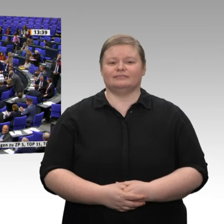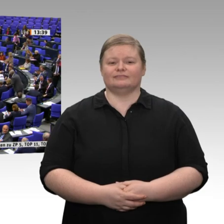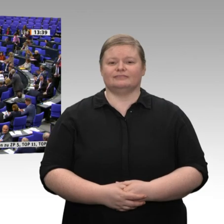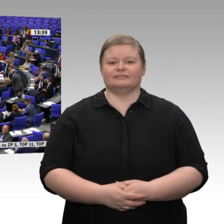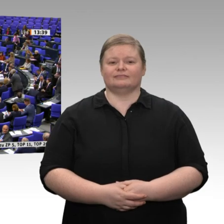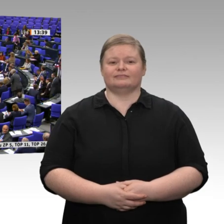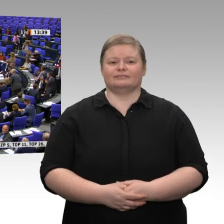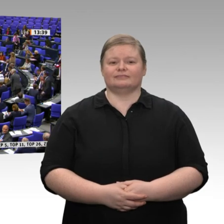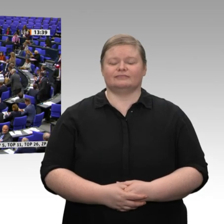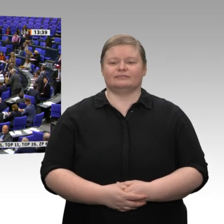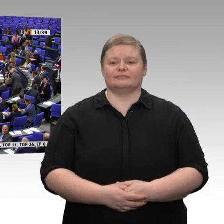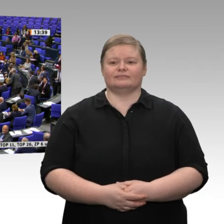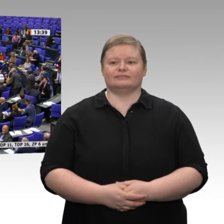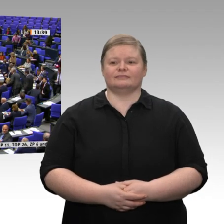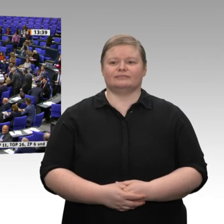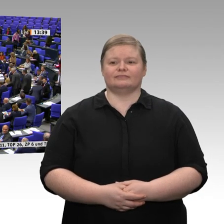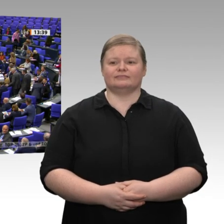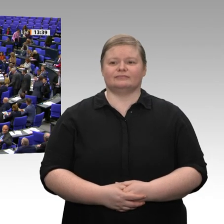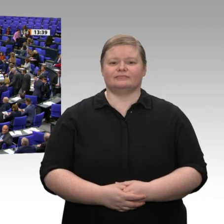Ist halt so.